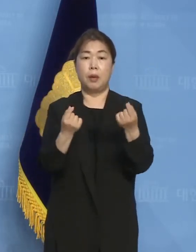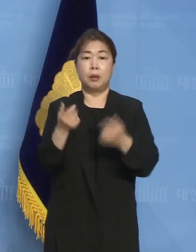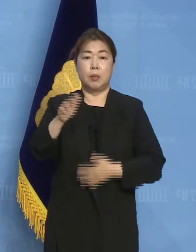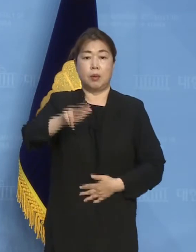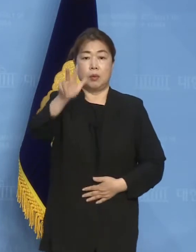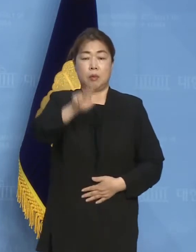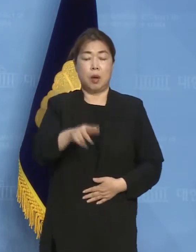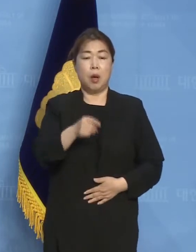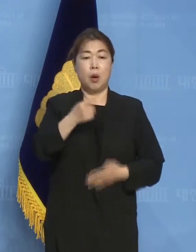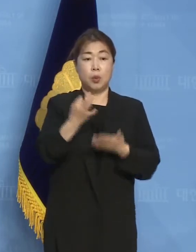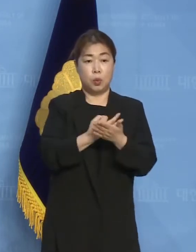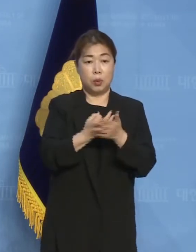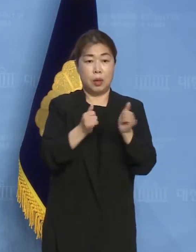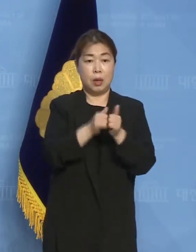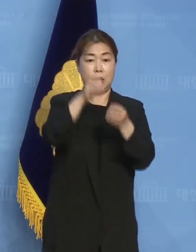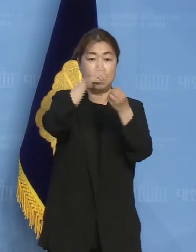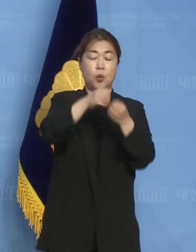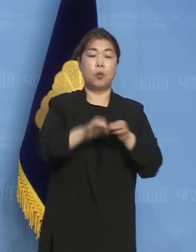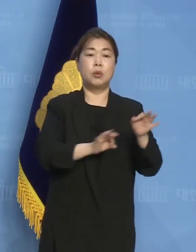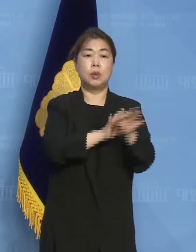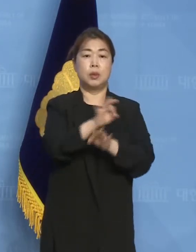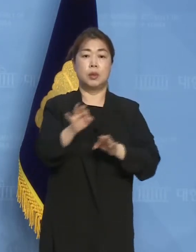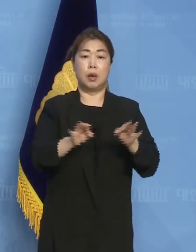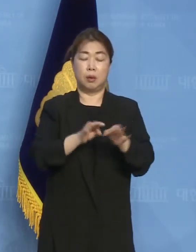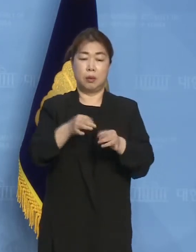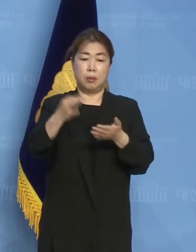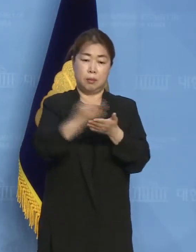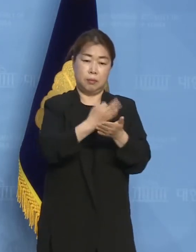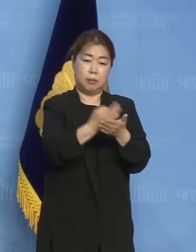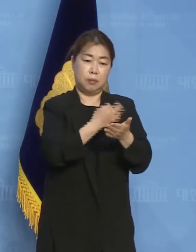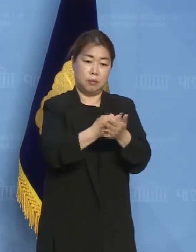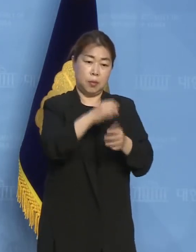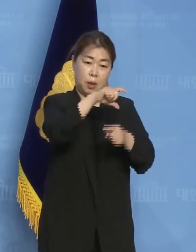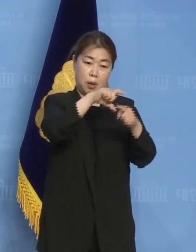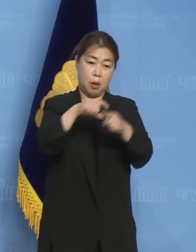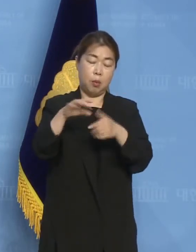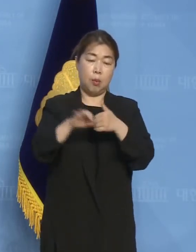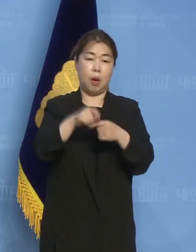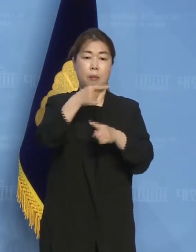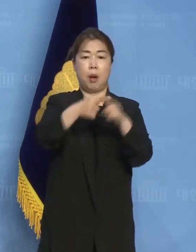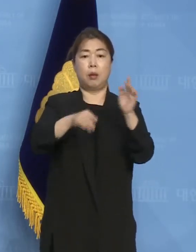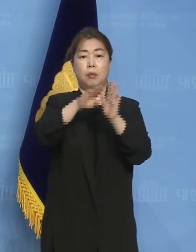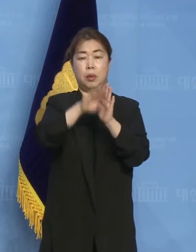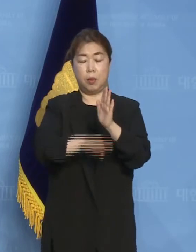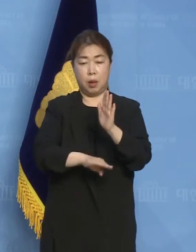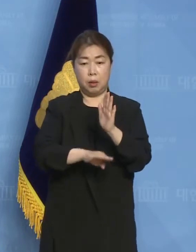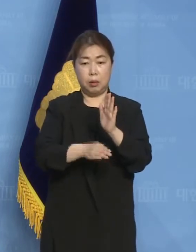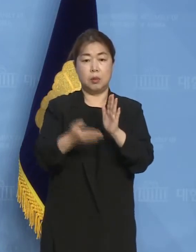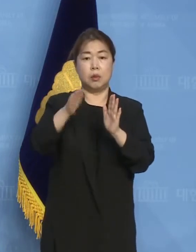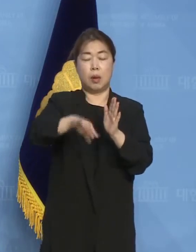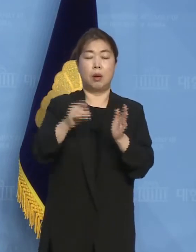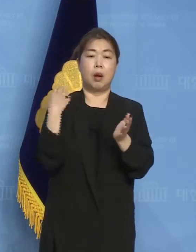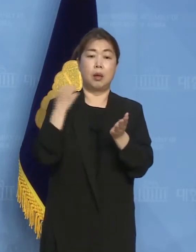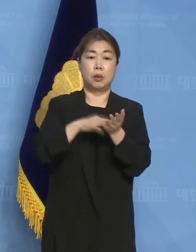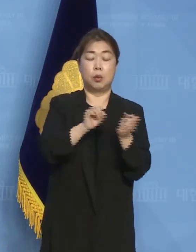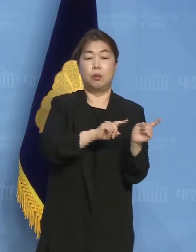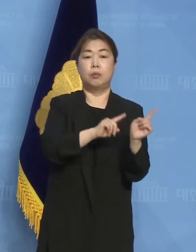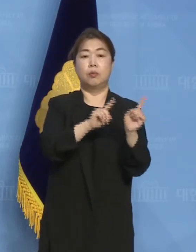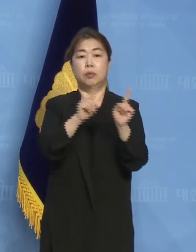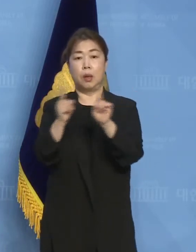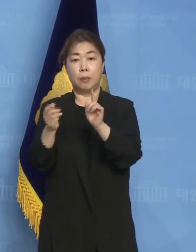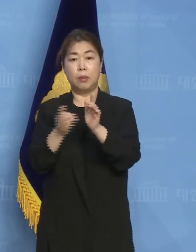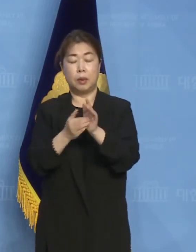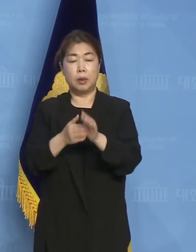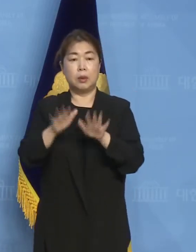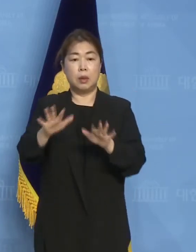전국 소상공인과 전통시장의 매출을 코로나19 발생 전의 절반 이상으로 회복시켰습니다.